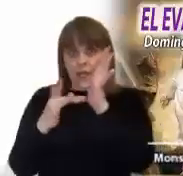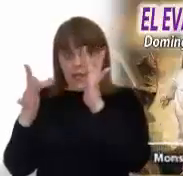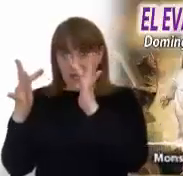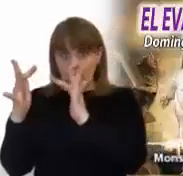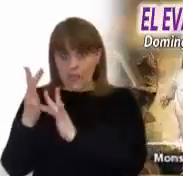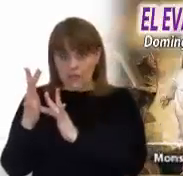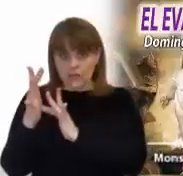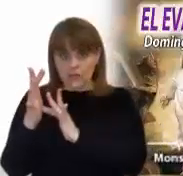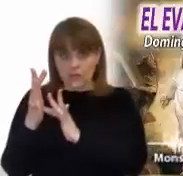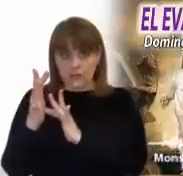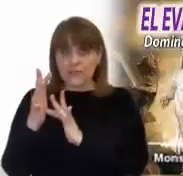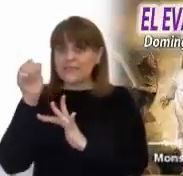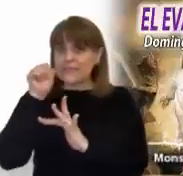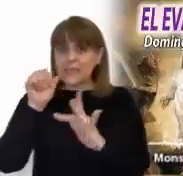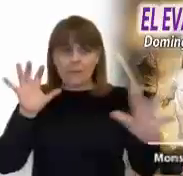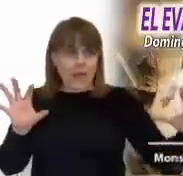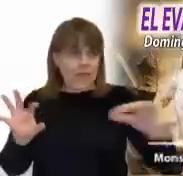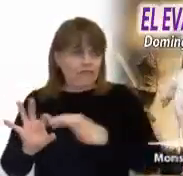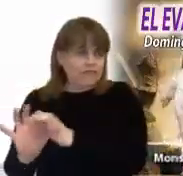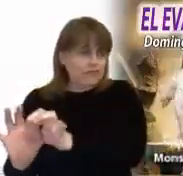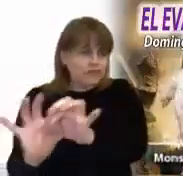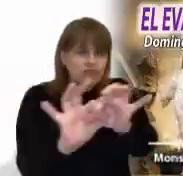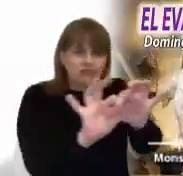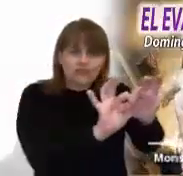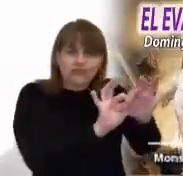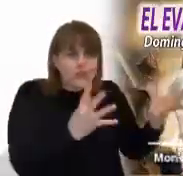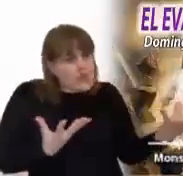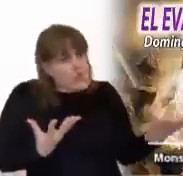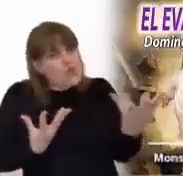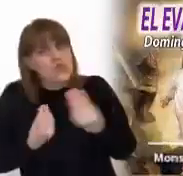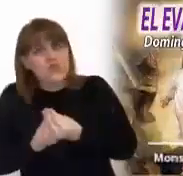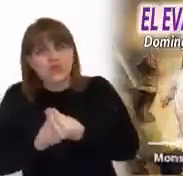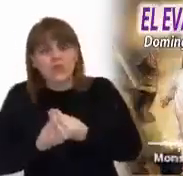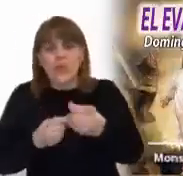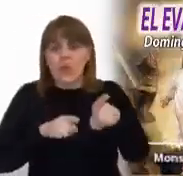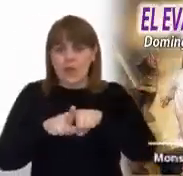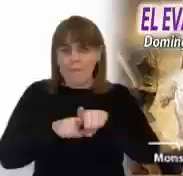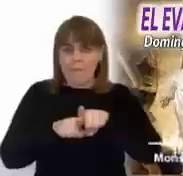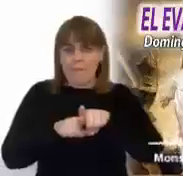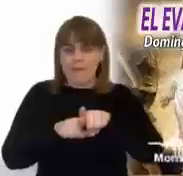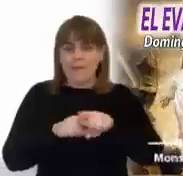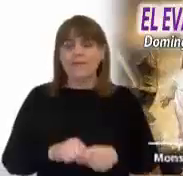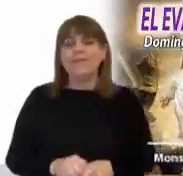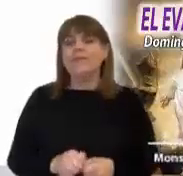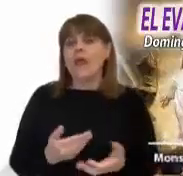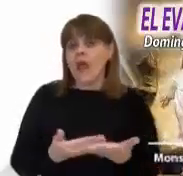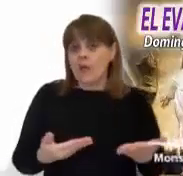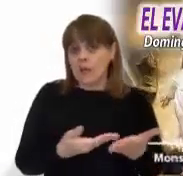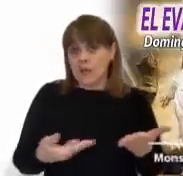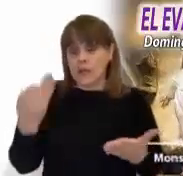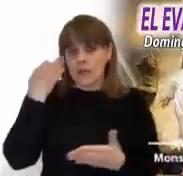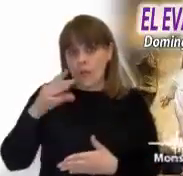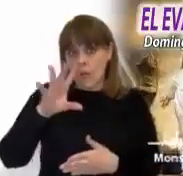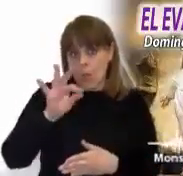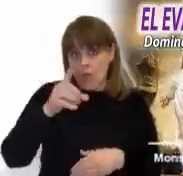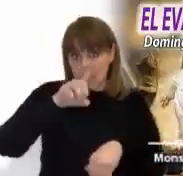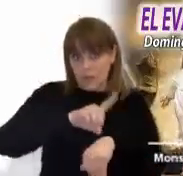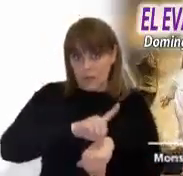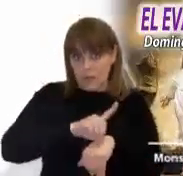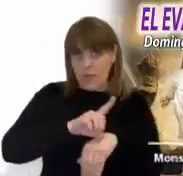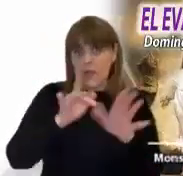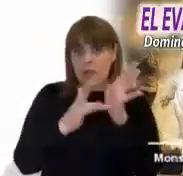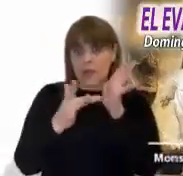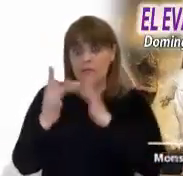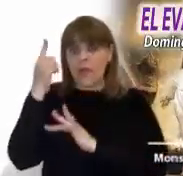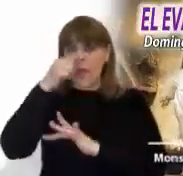sí mismo a una multitud de hermanos. En el marco de la Cuaresma, la transfiguración